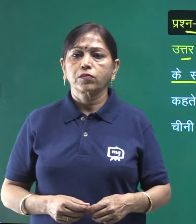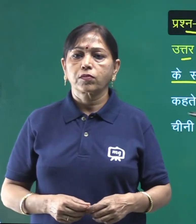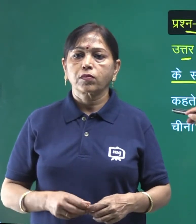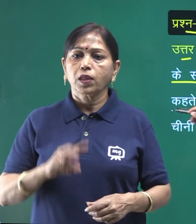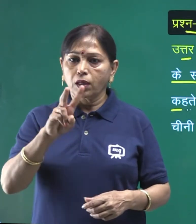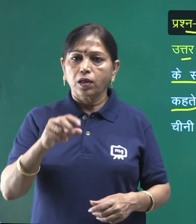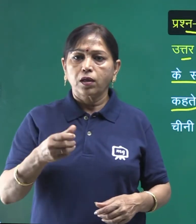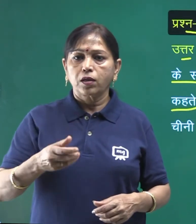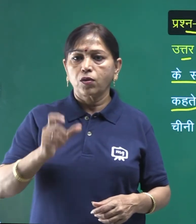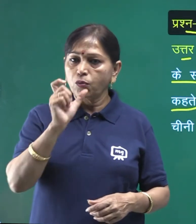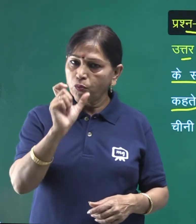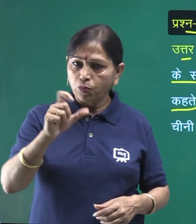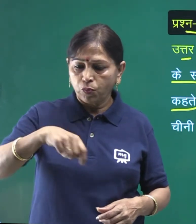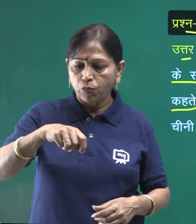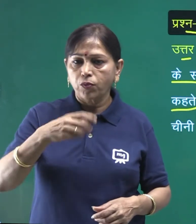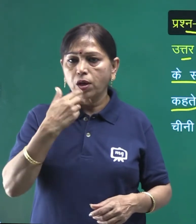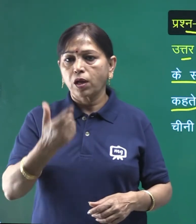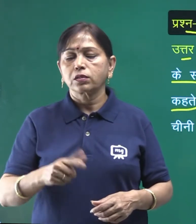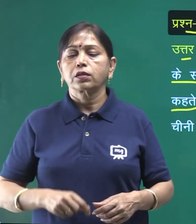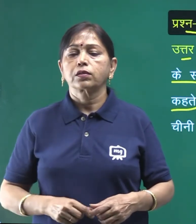विलयन कहते हैं।